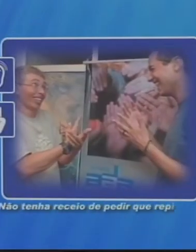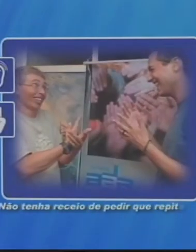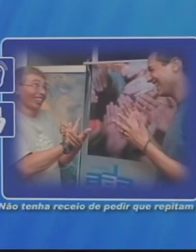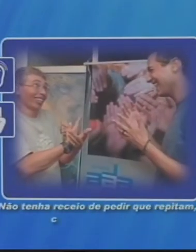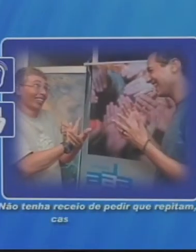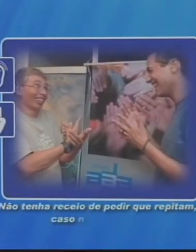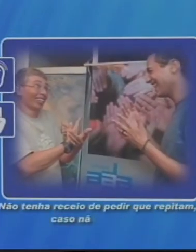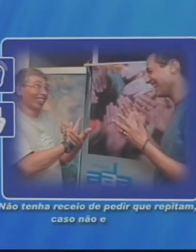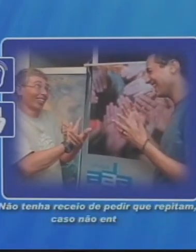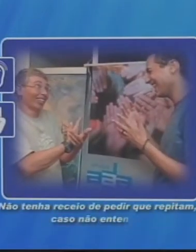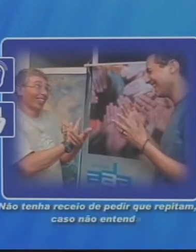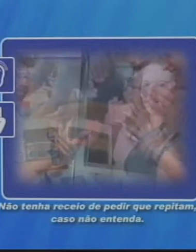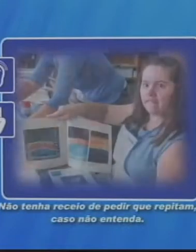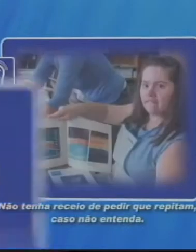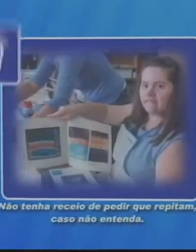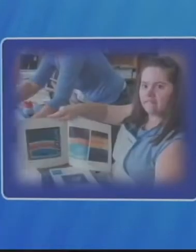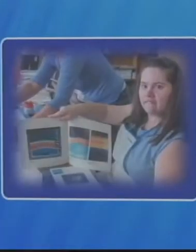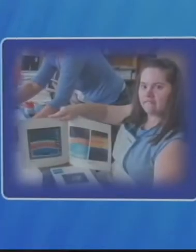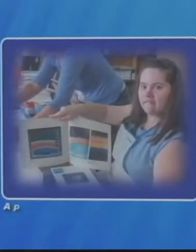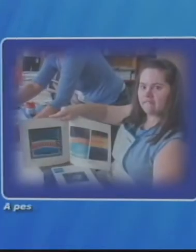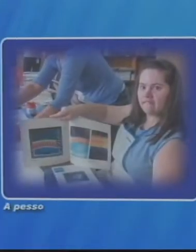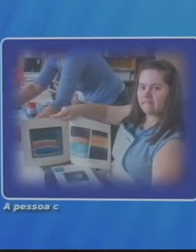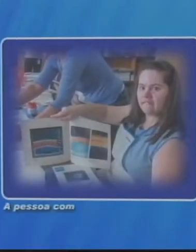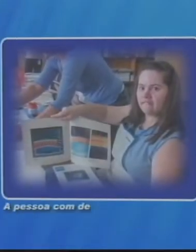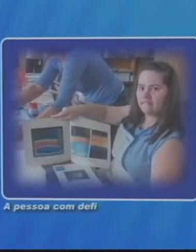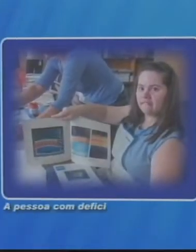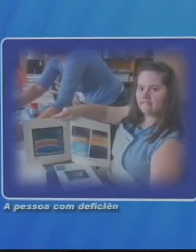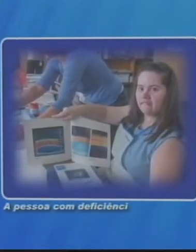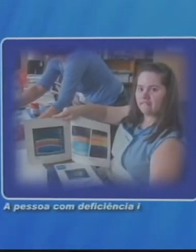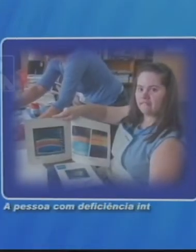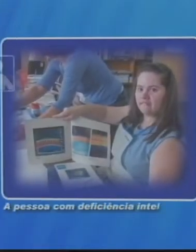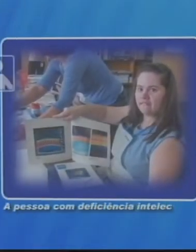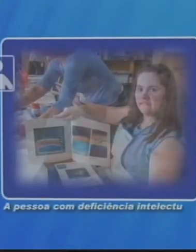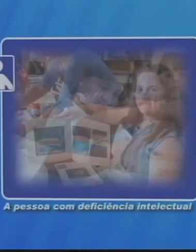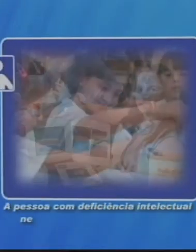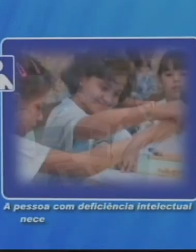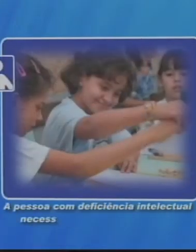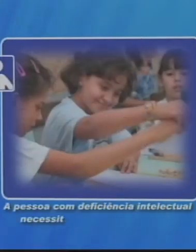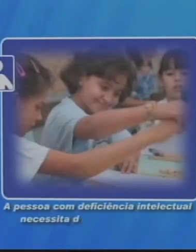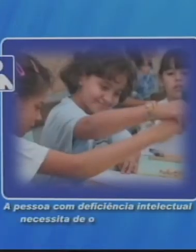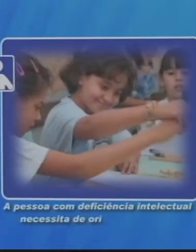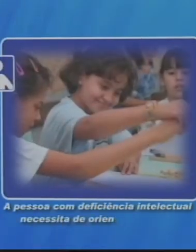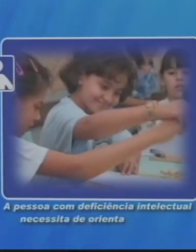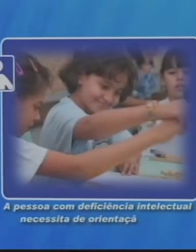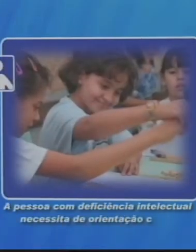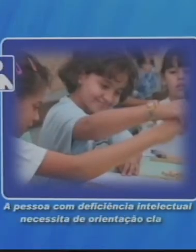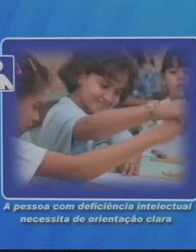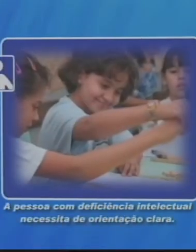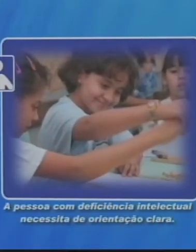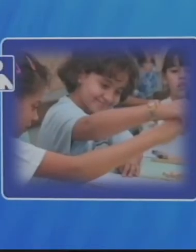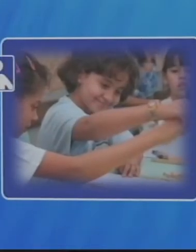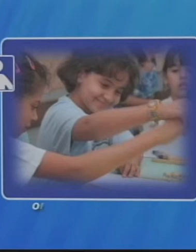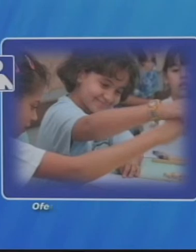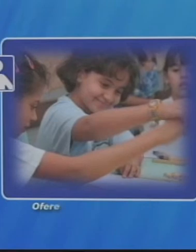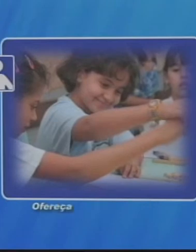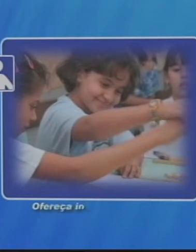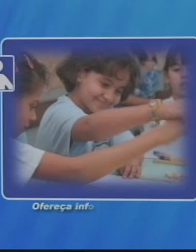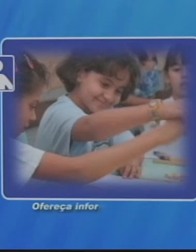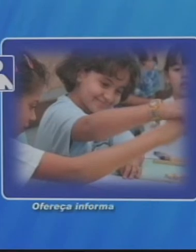repitam caso não entenda a pessoa com deficiência intelectual necessita de orientação Clara ofereça informações